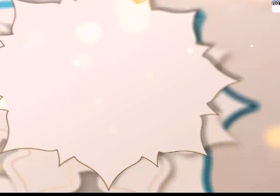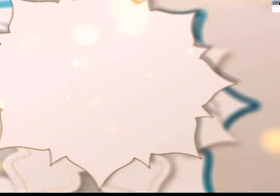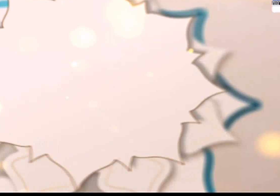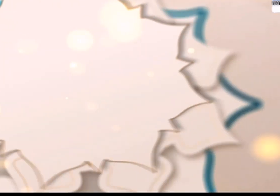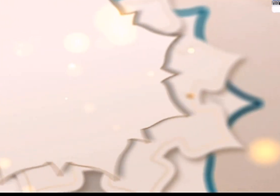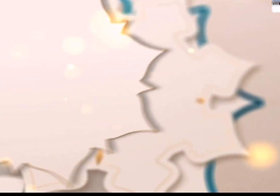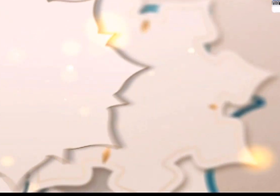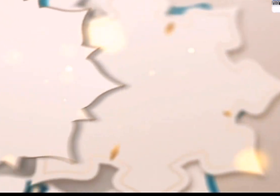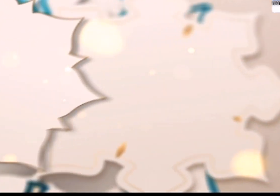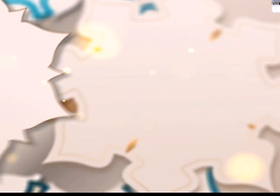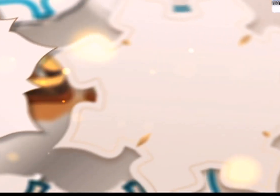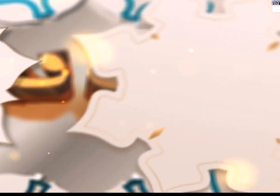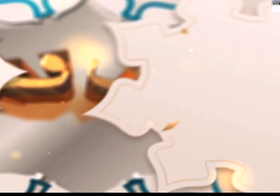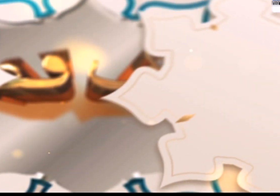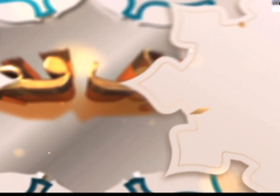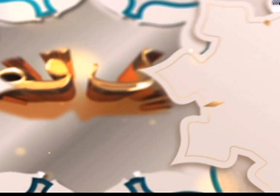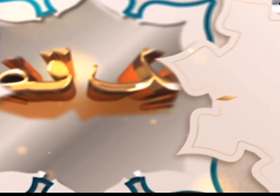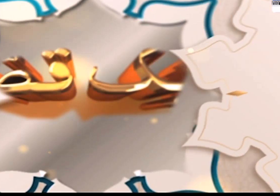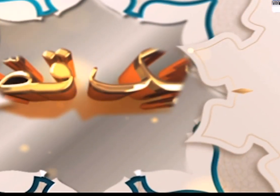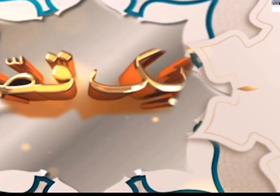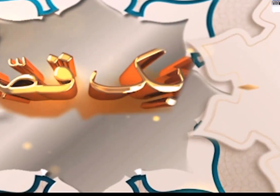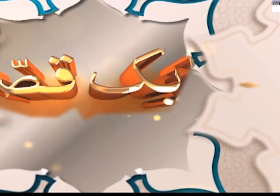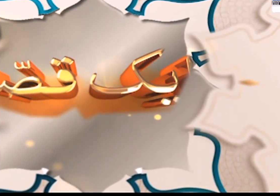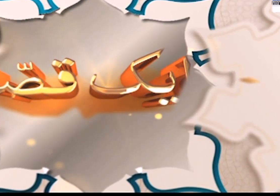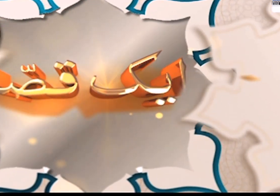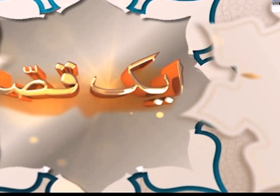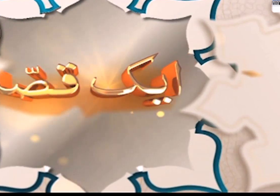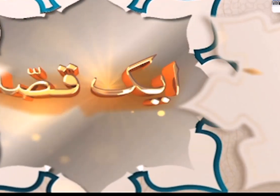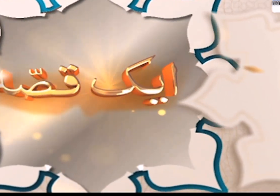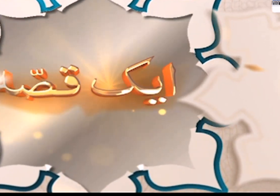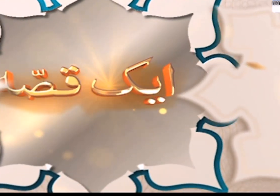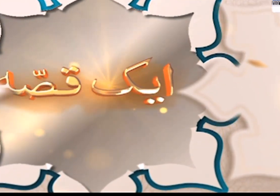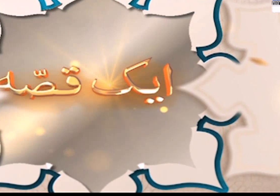ملتا ہے درس آخرت